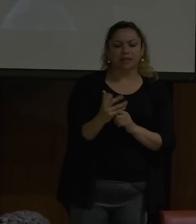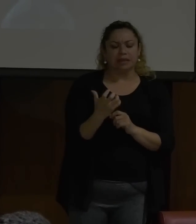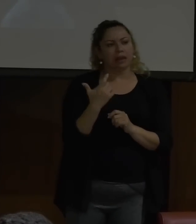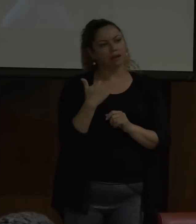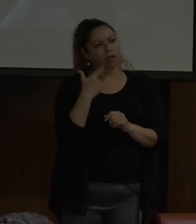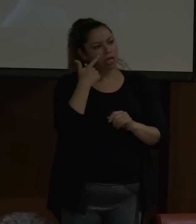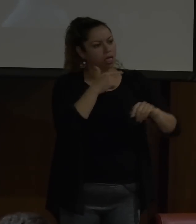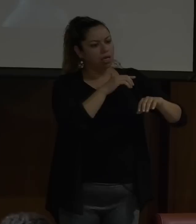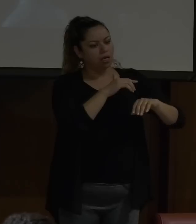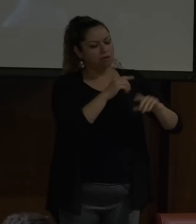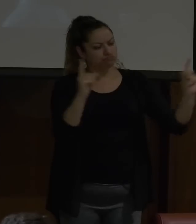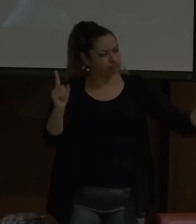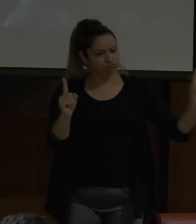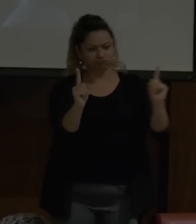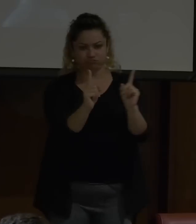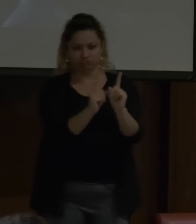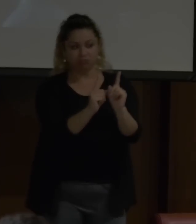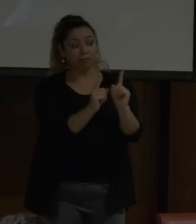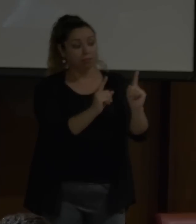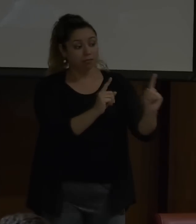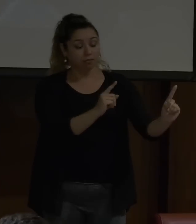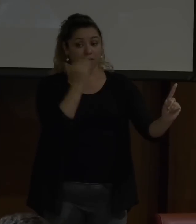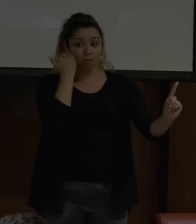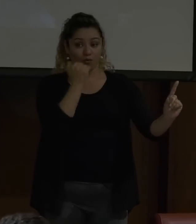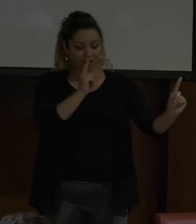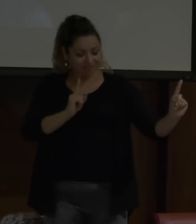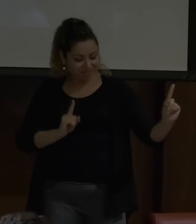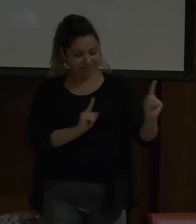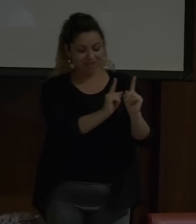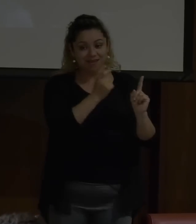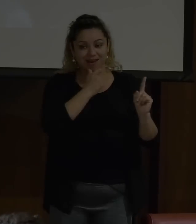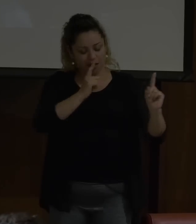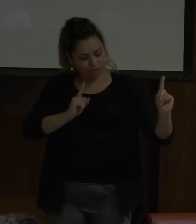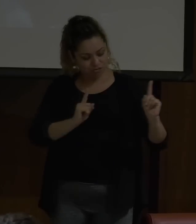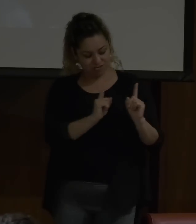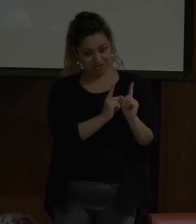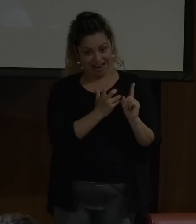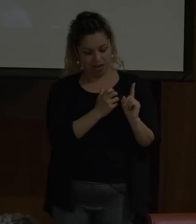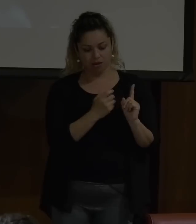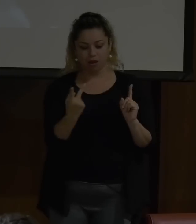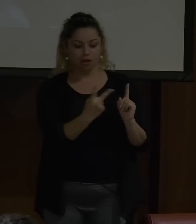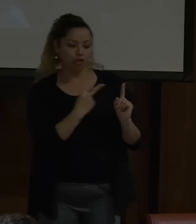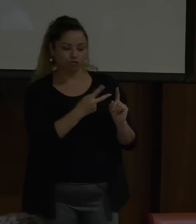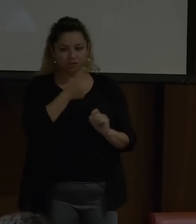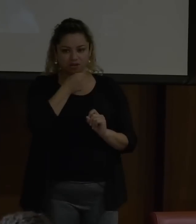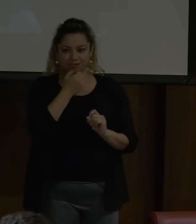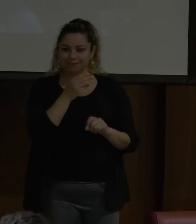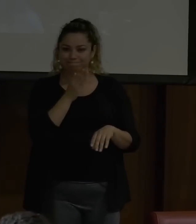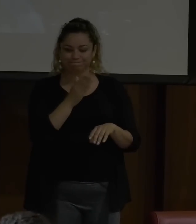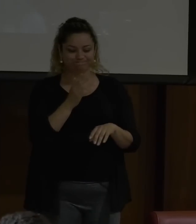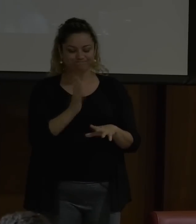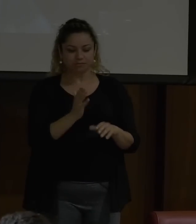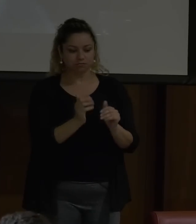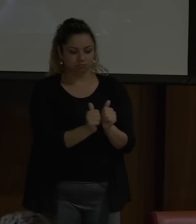reuniendo a la diosa coronada con Leandro, pero no se pudo. Los entrevistaron por separado.